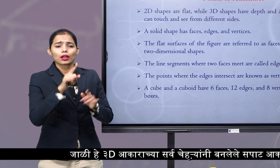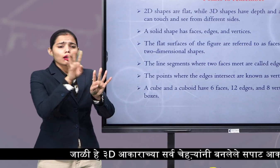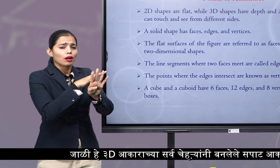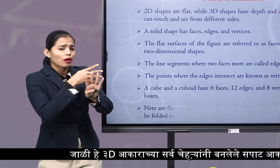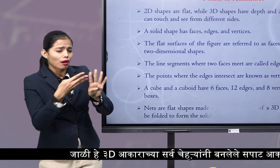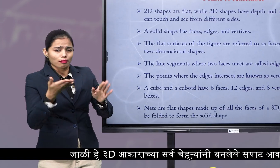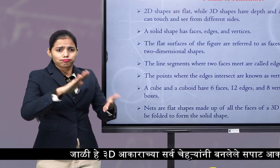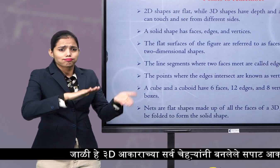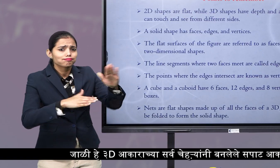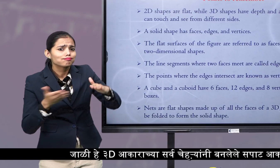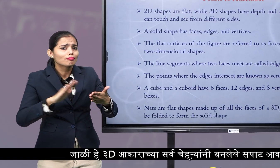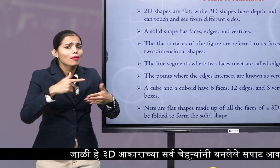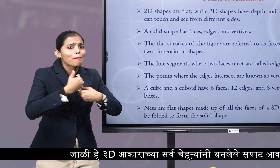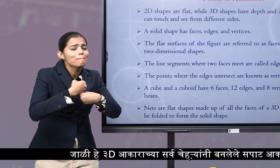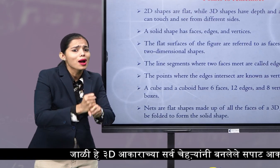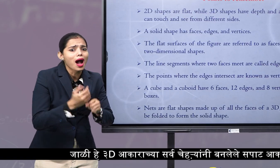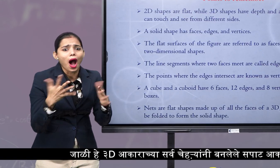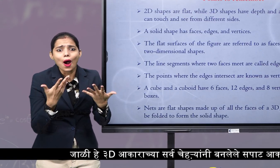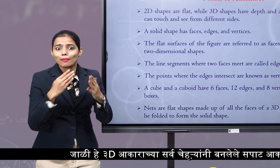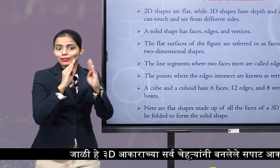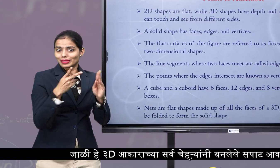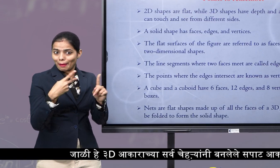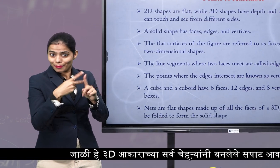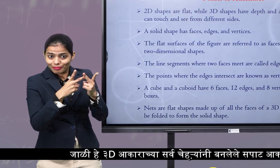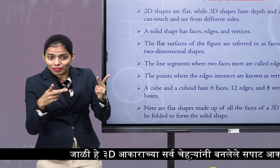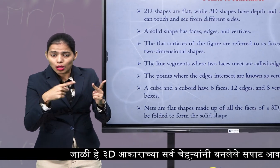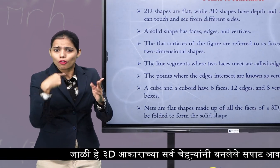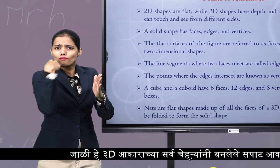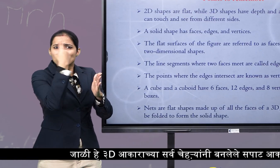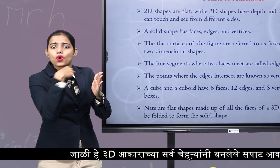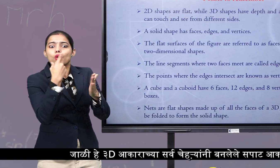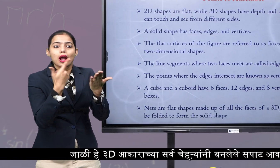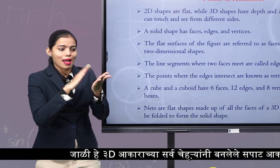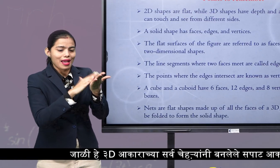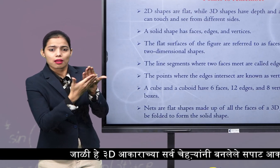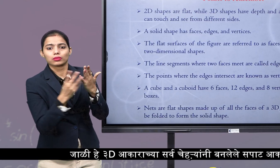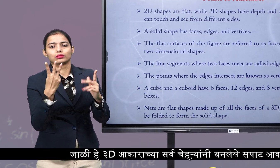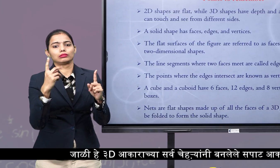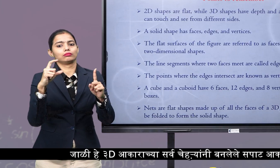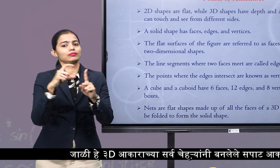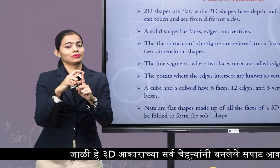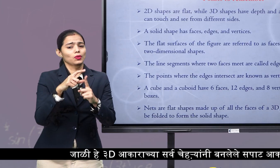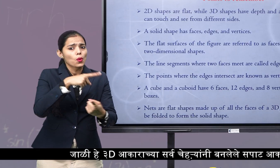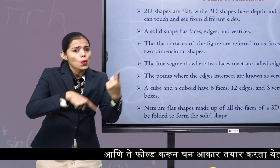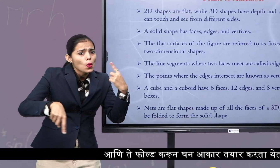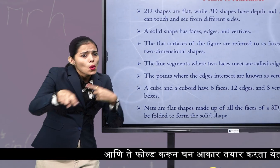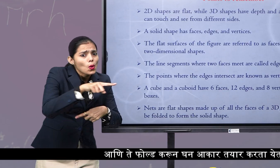जाळी हे 3D आकाराच्या सर्व चेहऱ्यांनी बनलेले सपाट आकाराचे असतात आणि ते